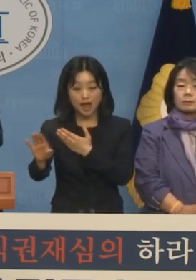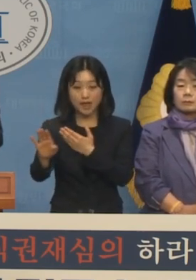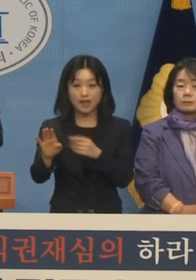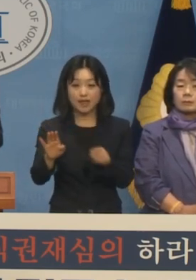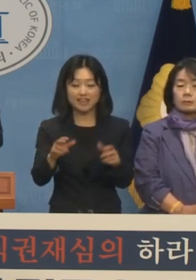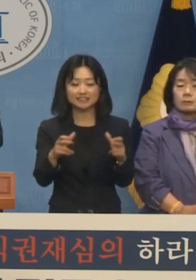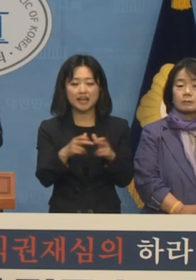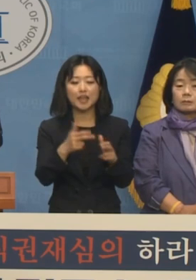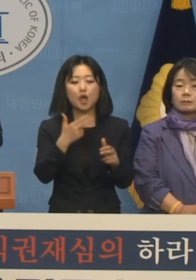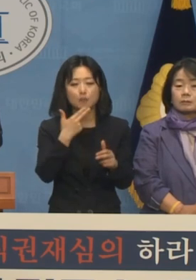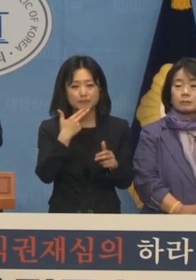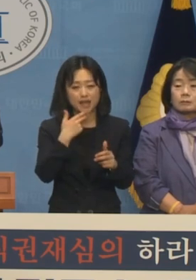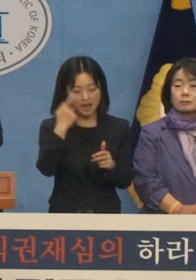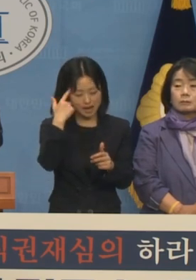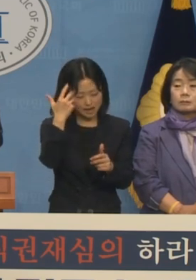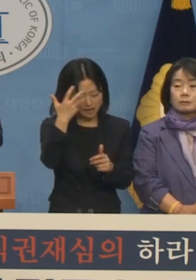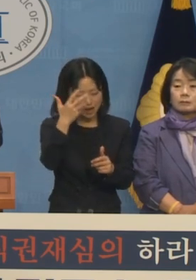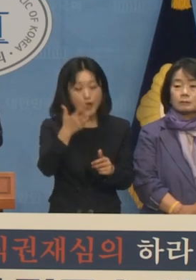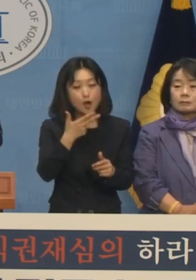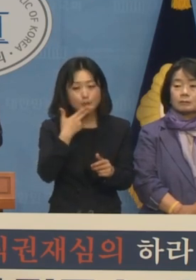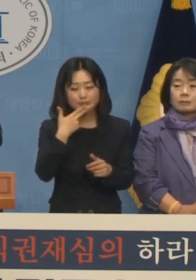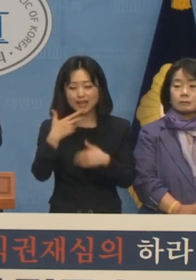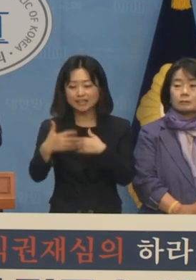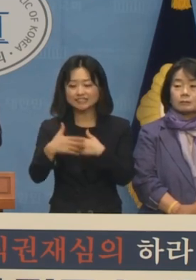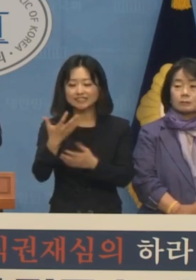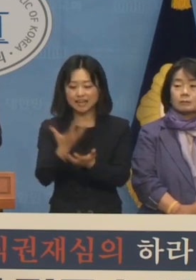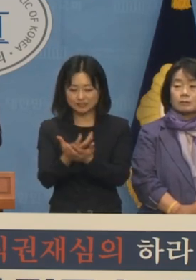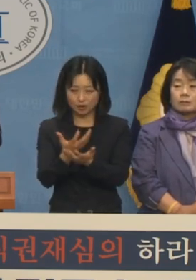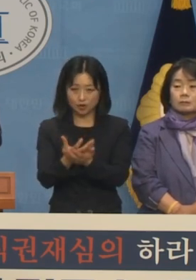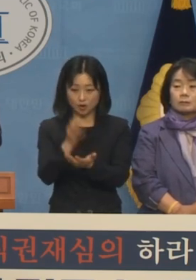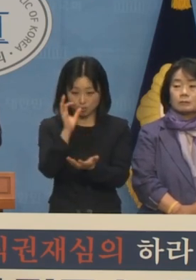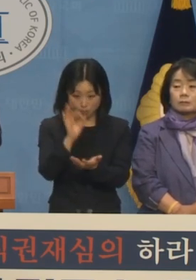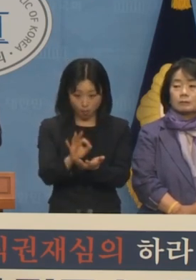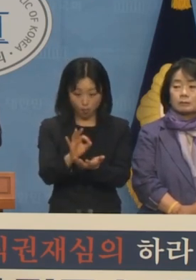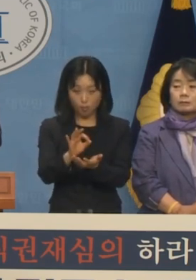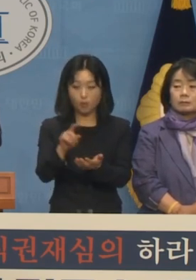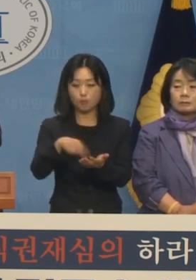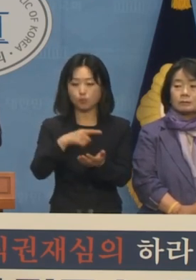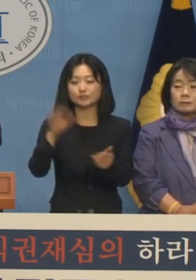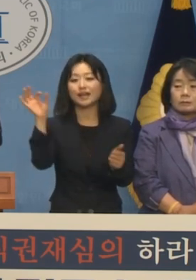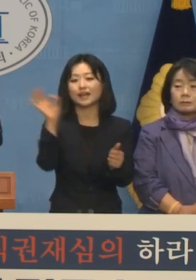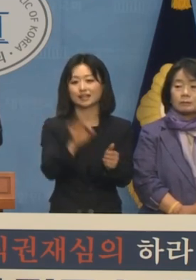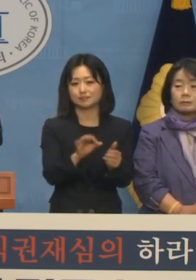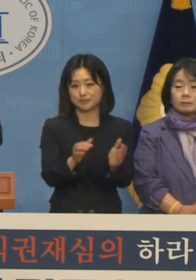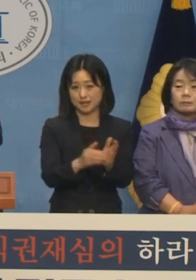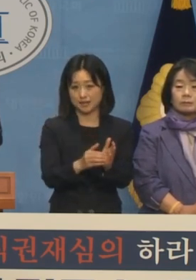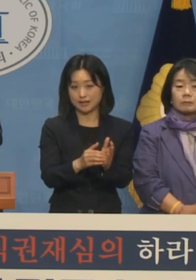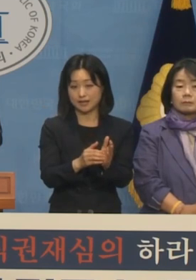후유장애가 없을 거라고 하는 그런 진단서를 기초로 해서 배보상이 진행이 됐는데